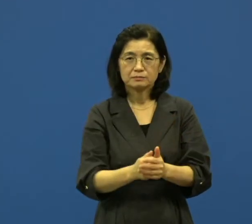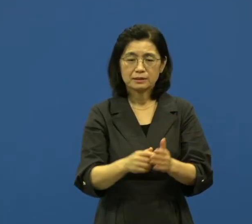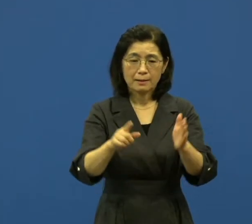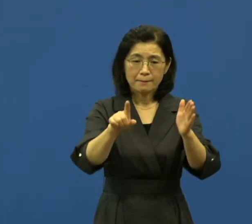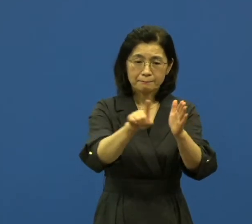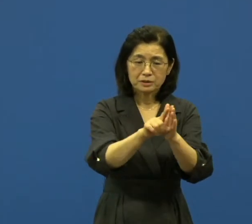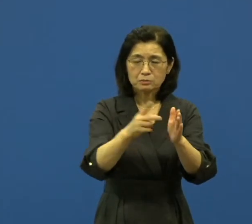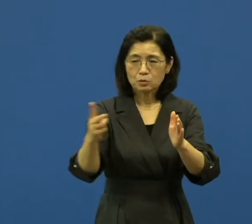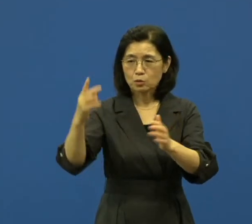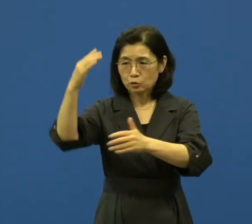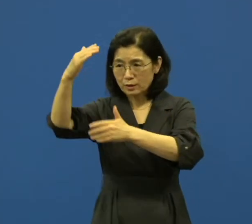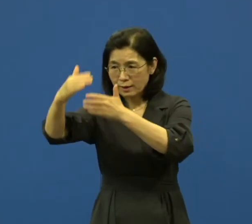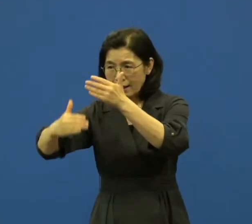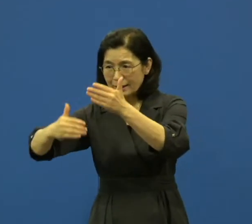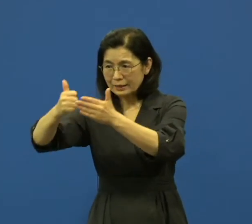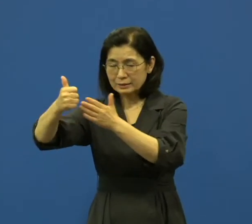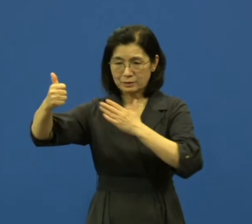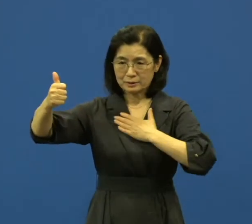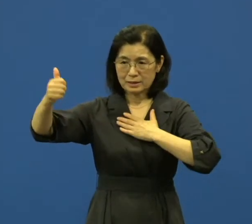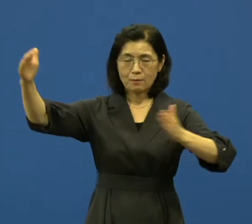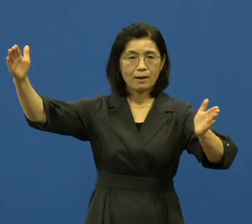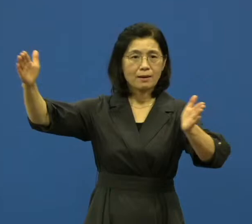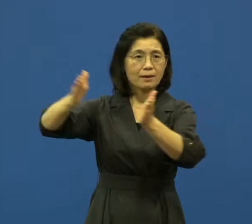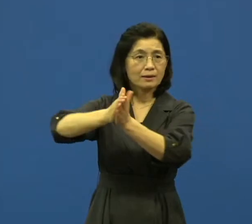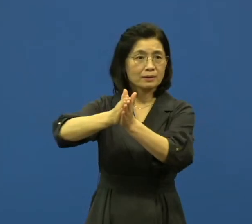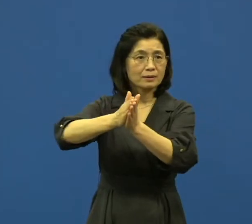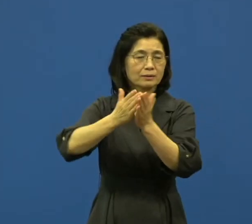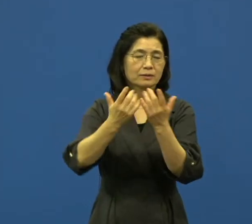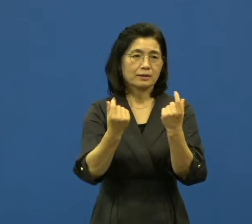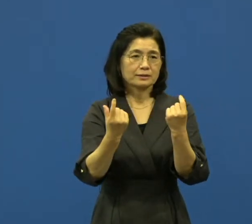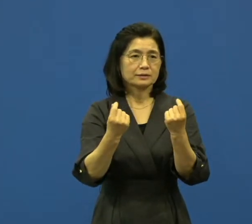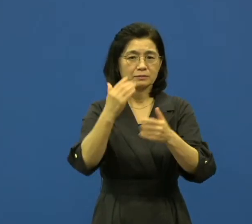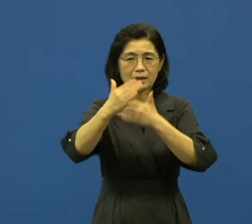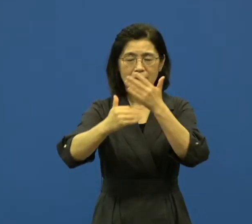것입니다. 하나님의 능력이 우리 안에 임하는 것이죠.